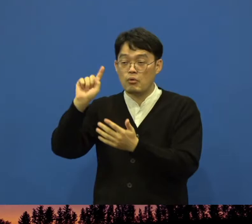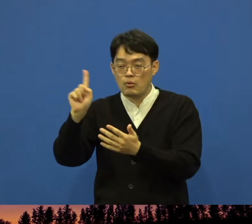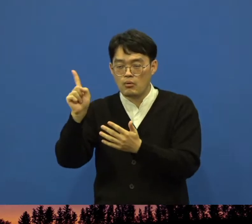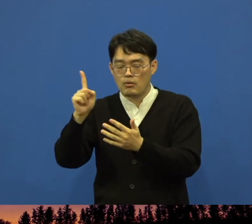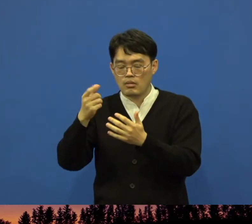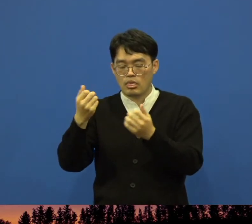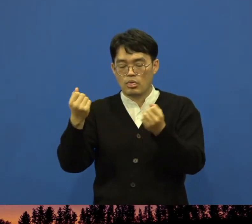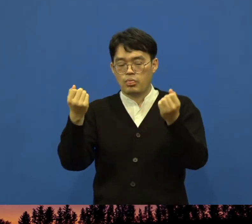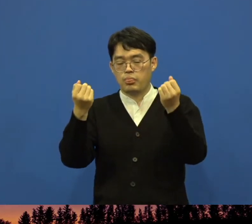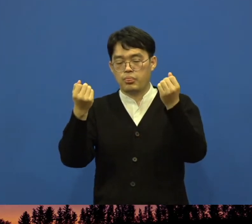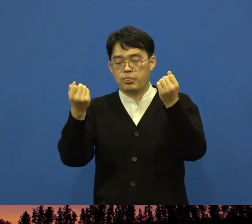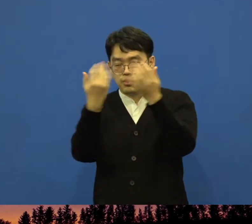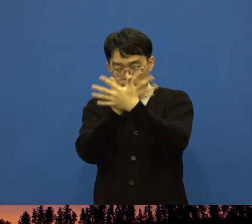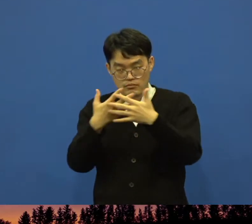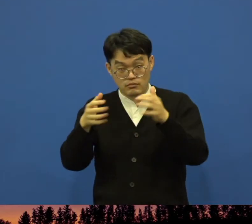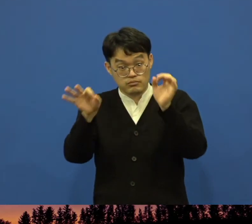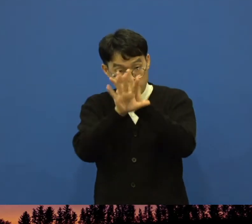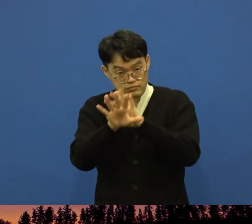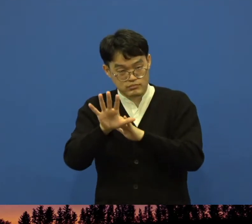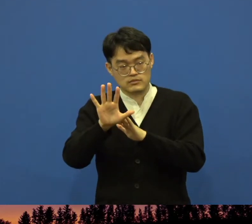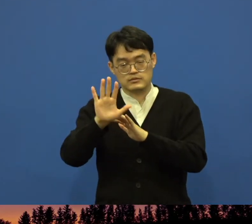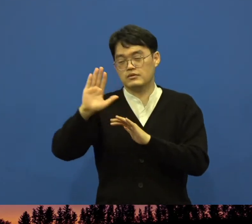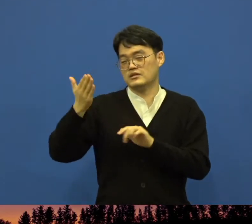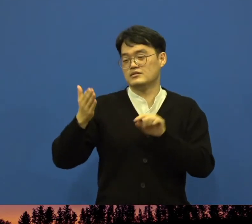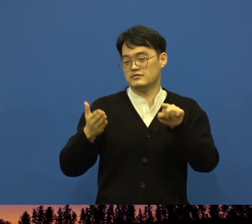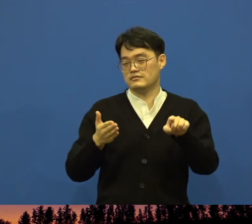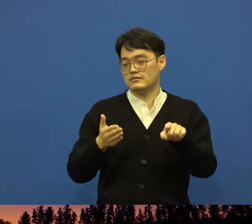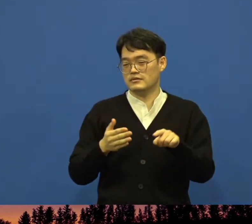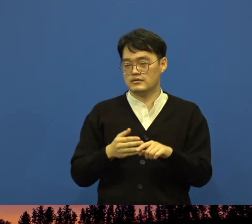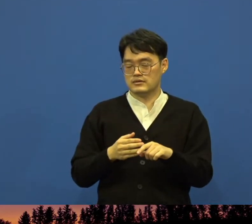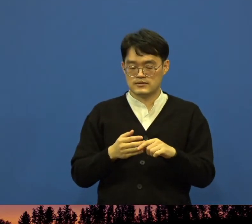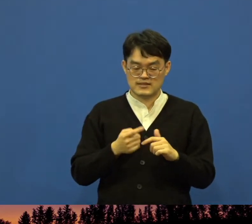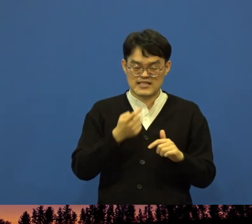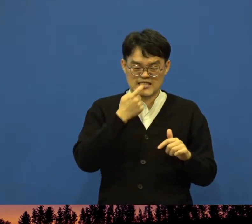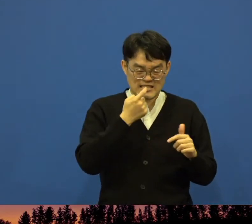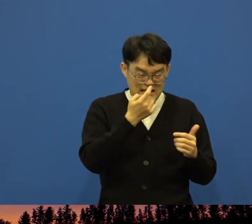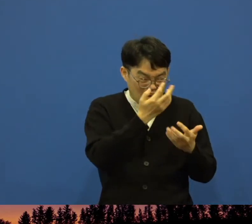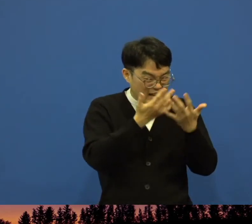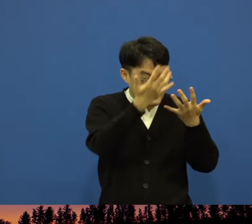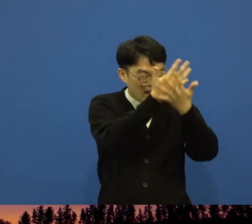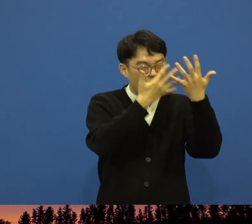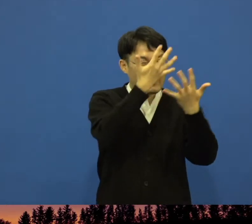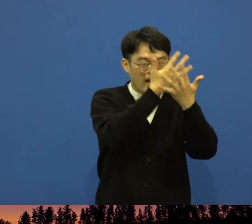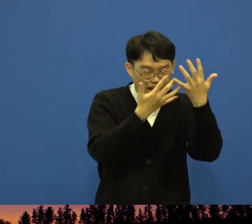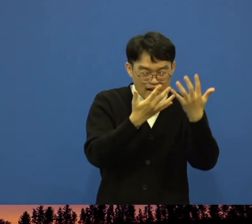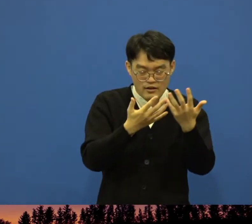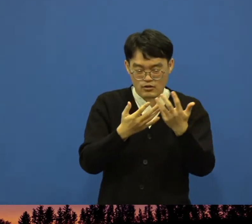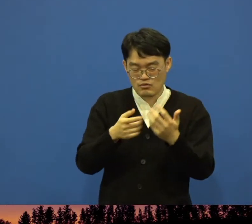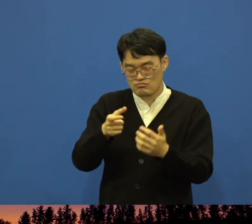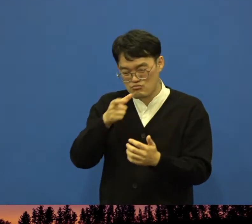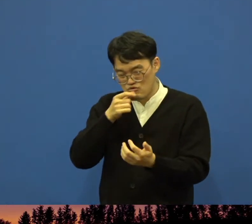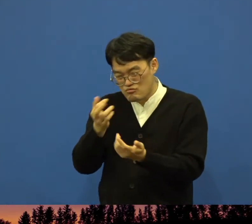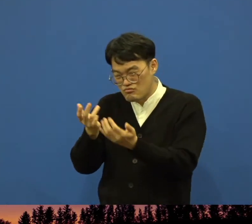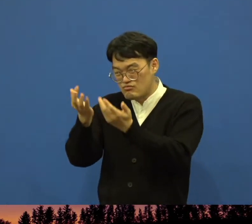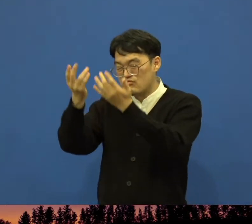연기는 수증기. 자, 모든 특징이 뭘까요, 여러분? 안개, 수증기, 연기 다 뭐죠?